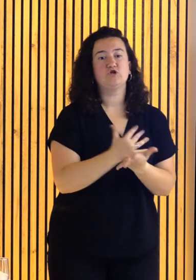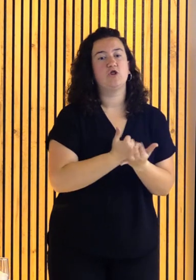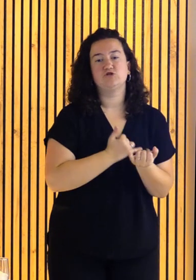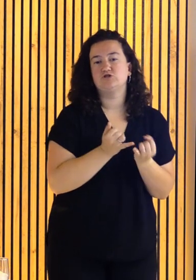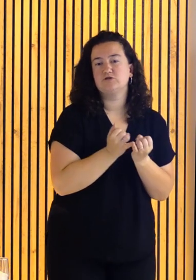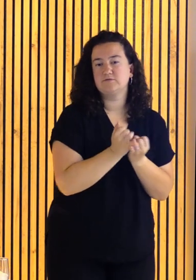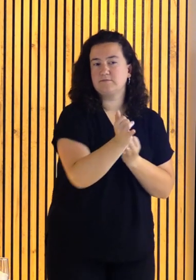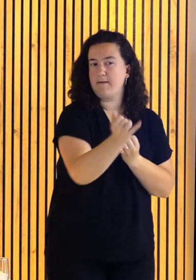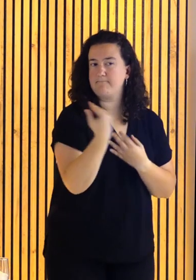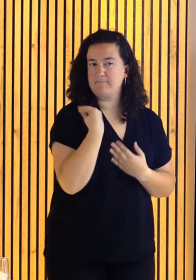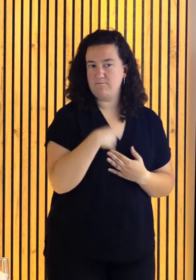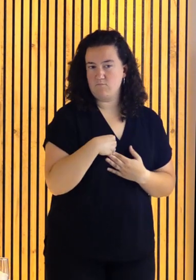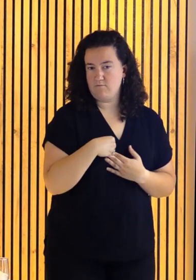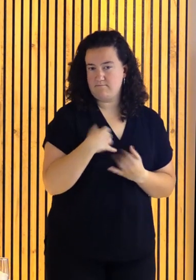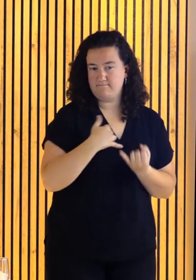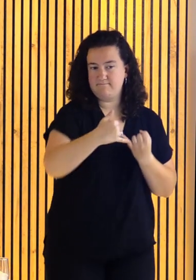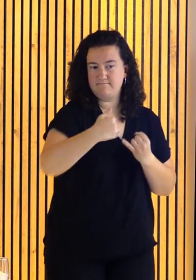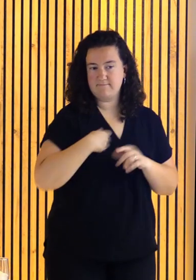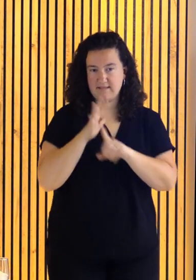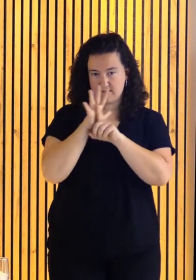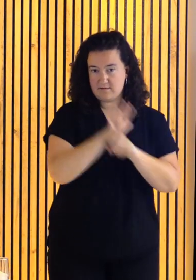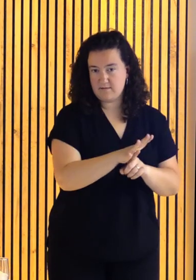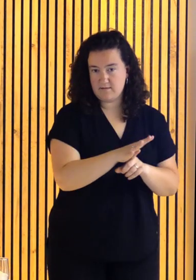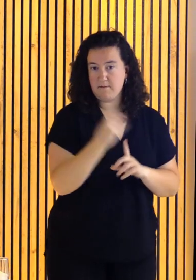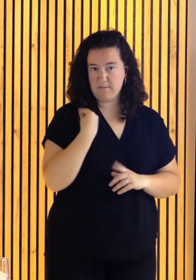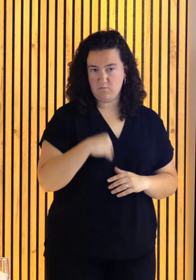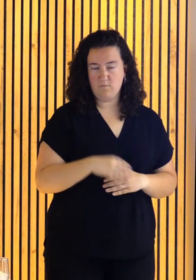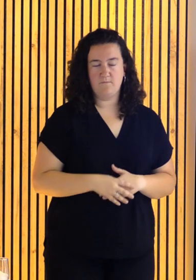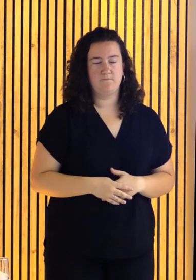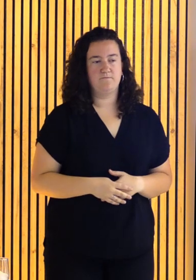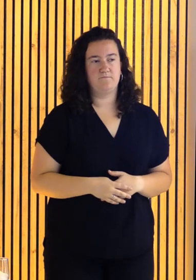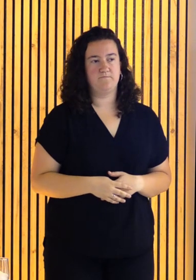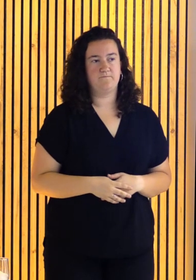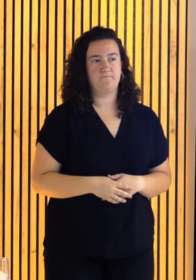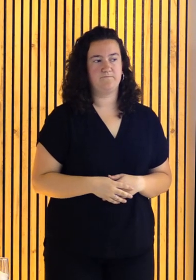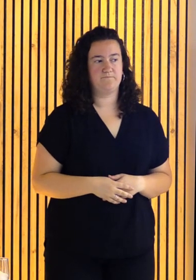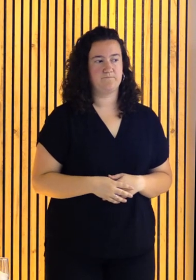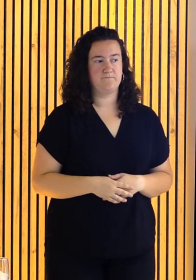Zapalkuntza ardatz baten inguruan. Orduan,